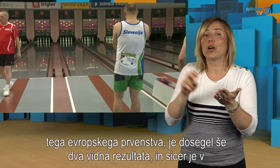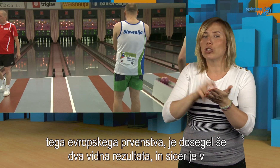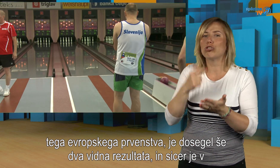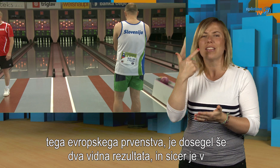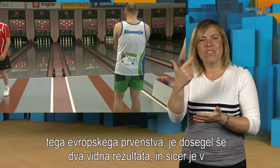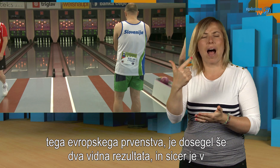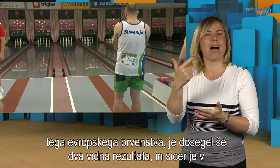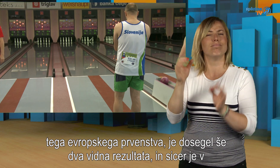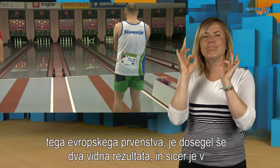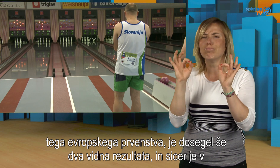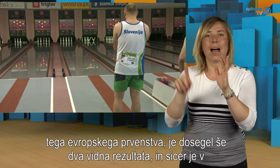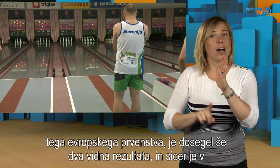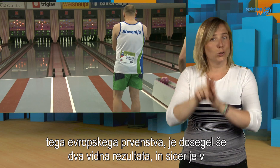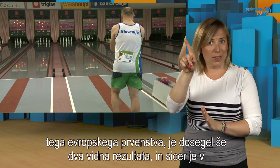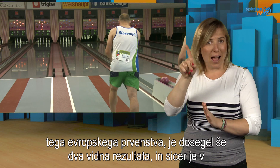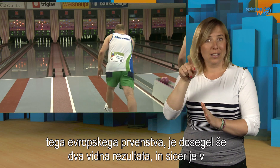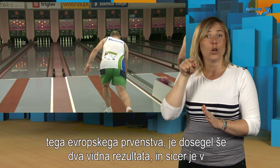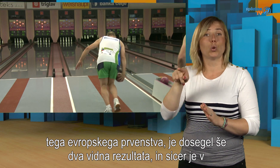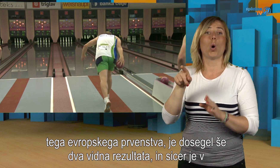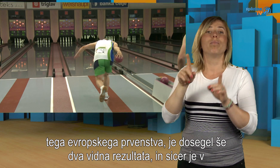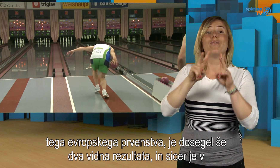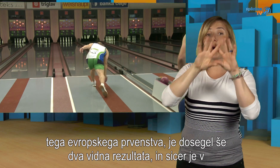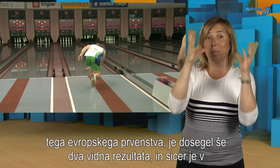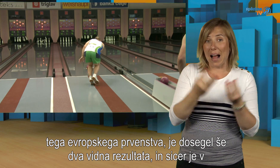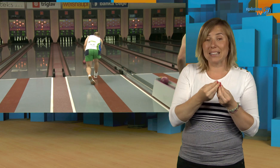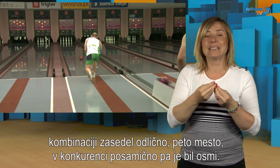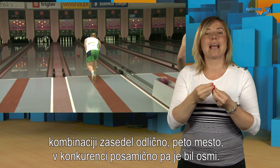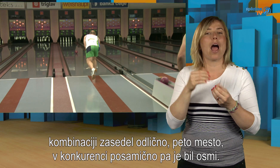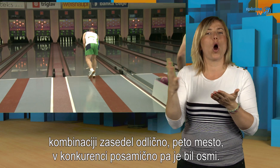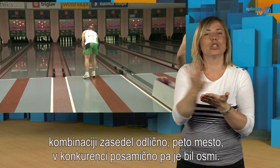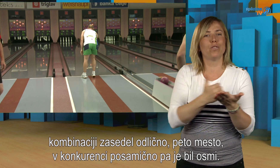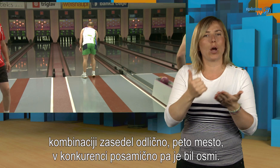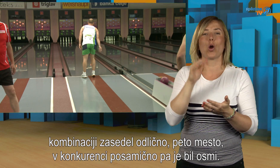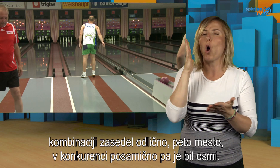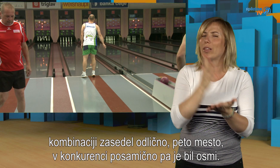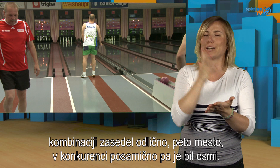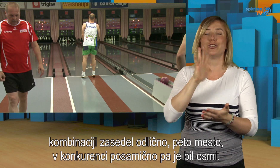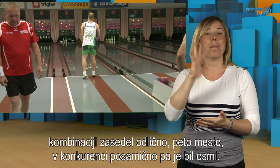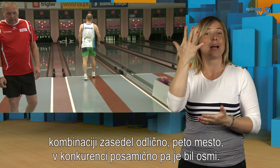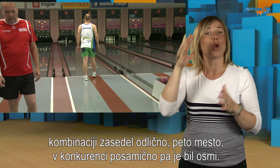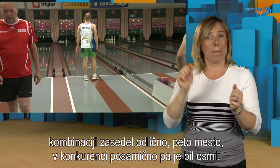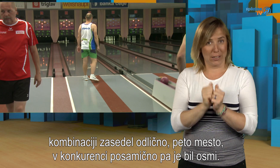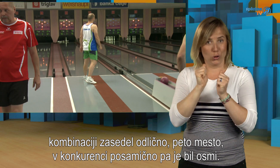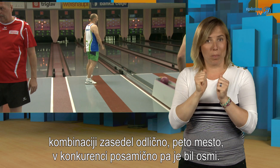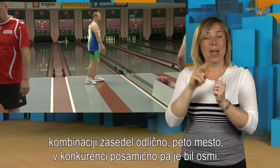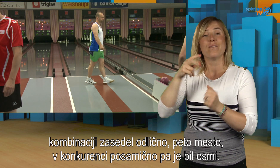rezultata in sicer je v kombinaciji zasedel odlično 5. mesto, v konkurenci posamično pa je bil